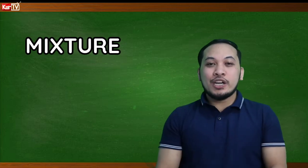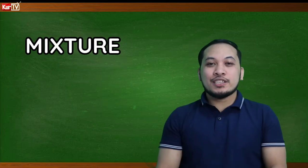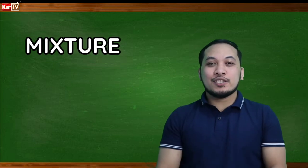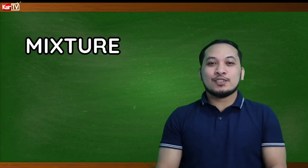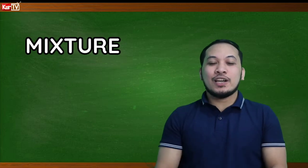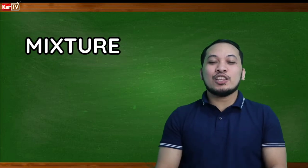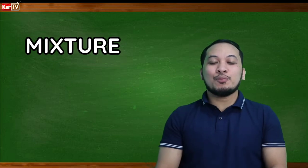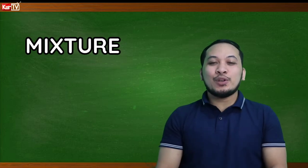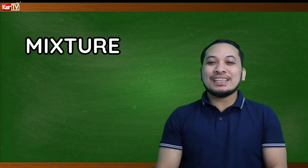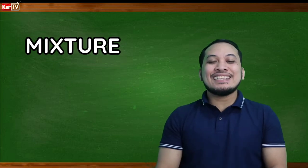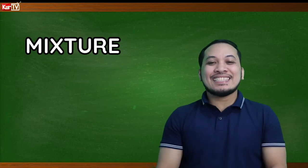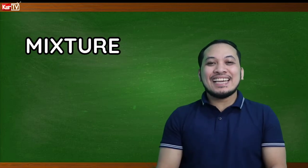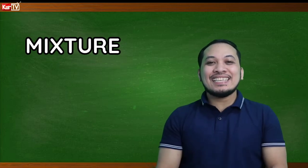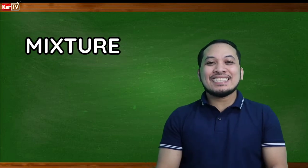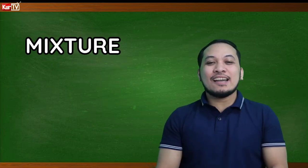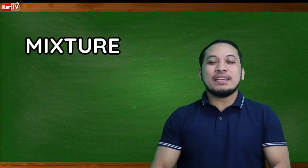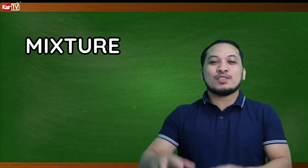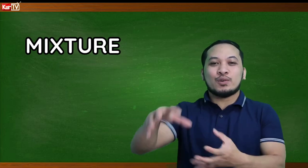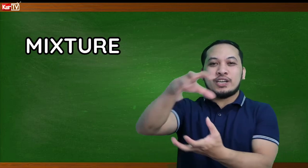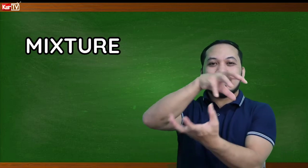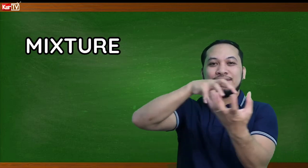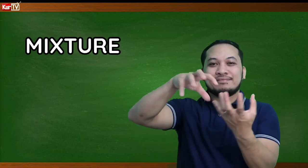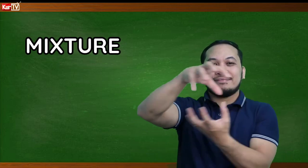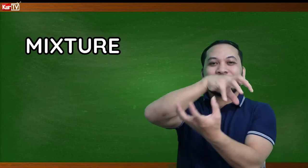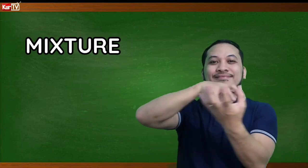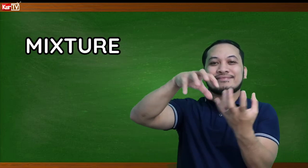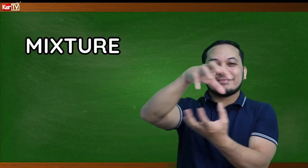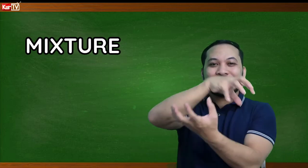Mixtures. So, ganito po natin isisenyas ang mixtures.